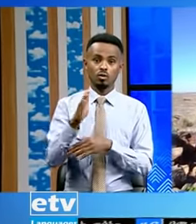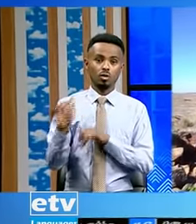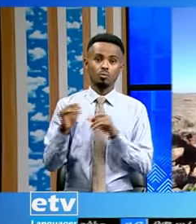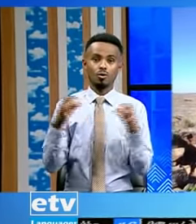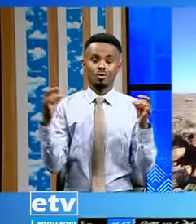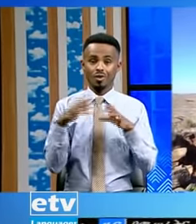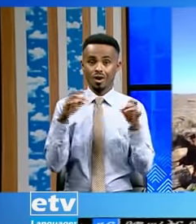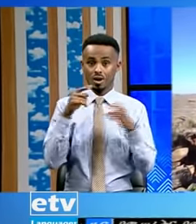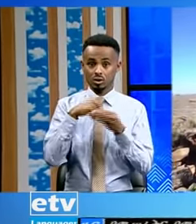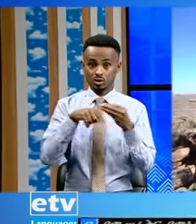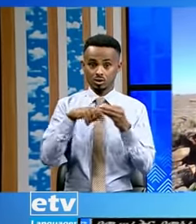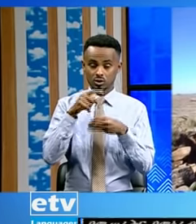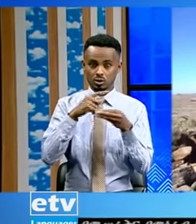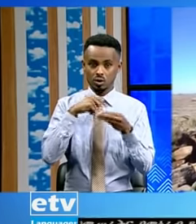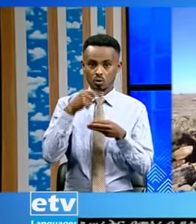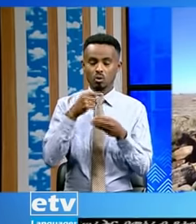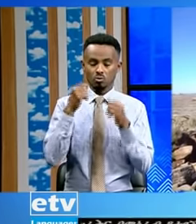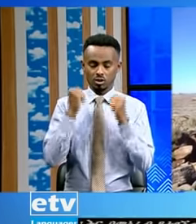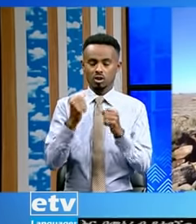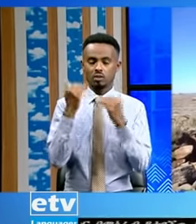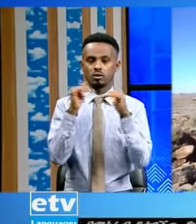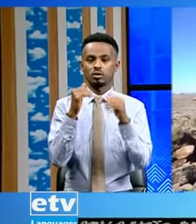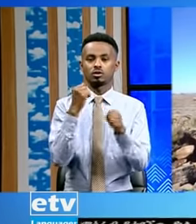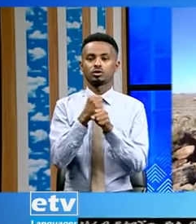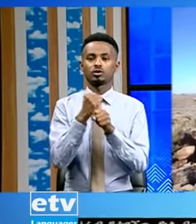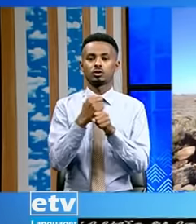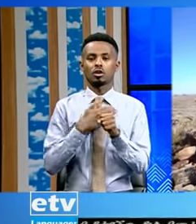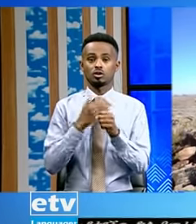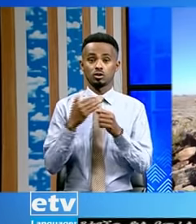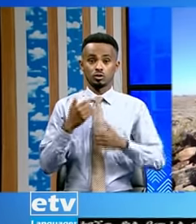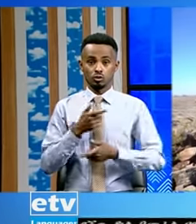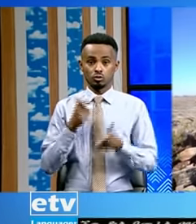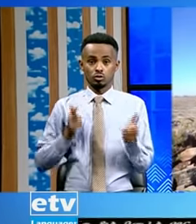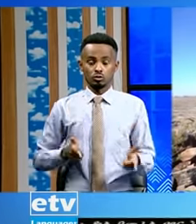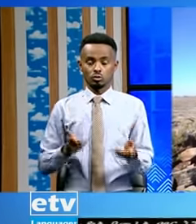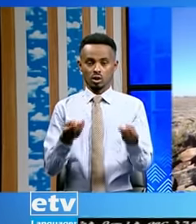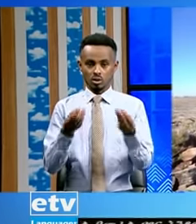ፈራን ስለሚሉ በተቻለ መጠን ህዝባችን ትጥቁን ካስረከበ